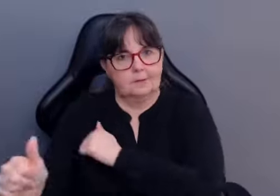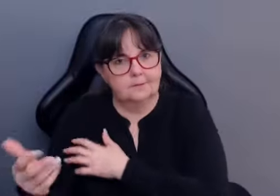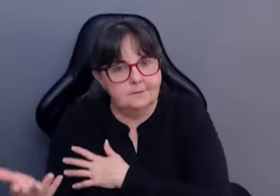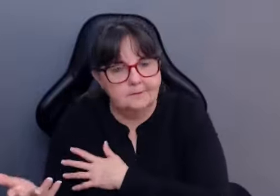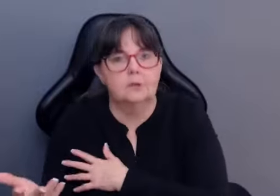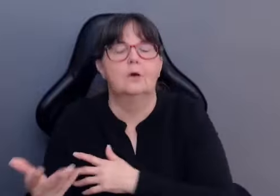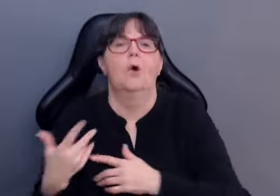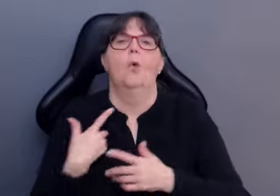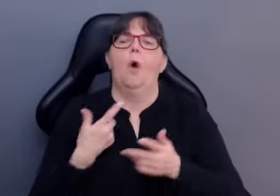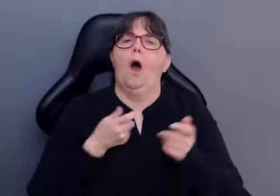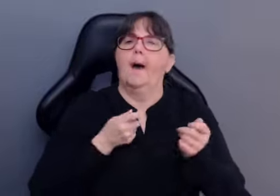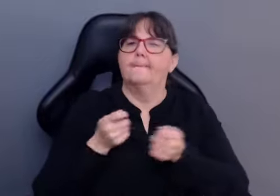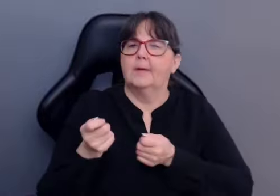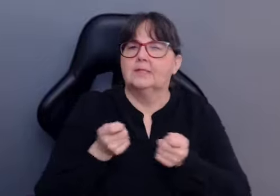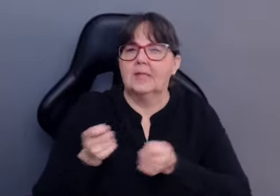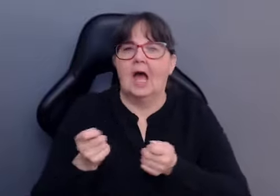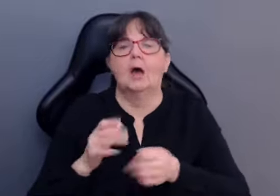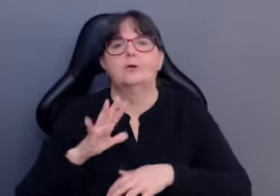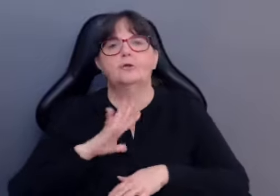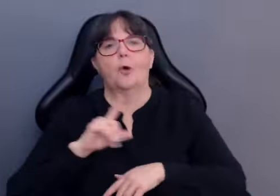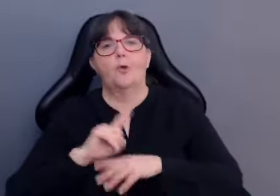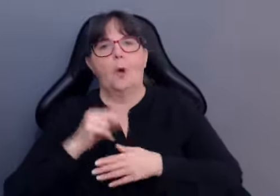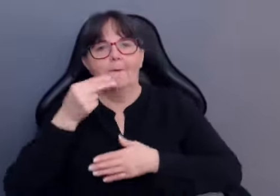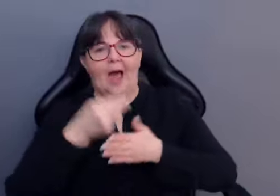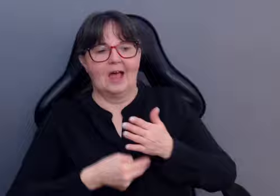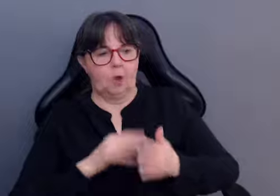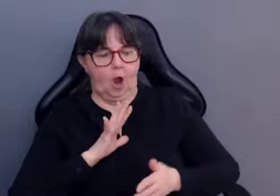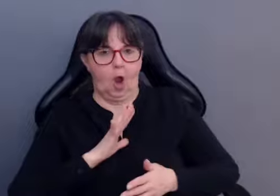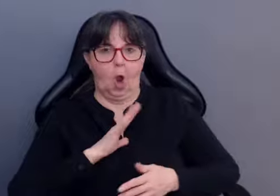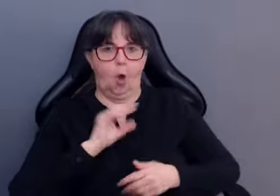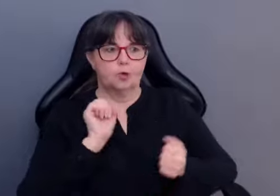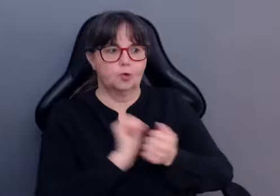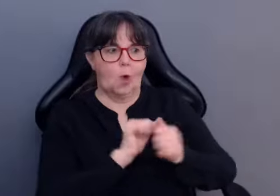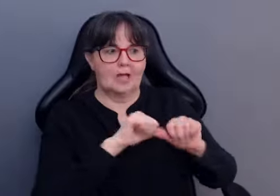administrateur lié à tout contrat d'emploi avec la corporation.